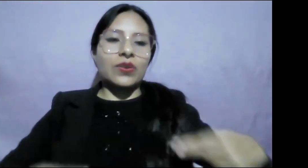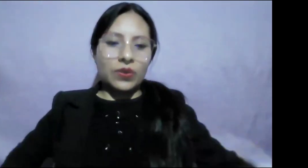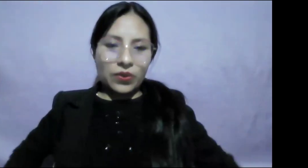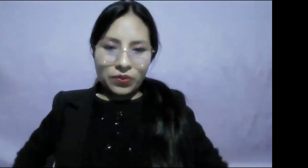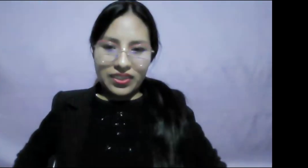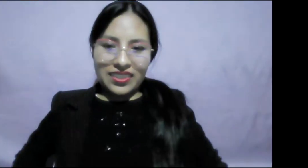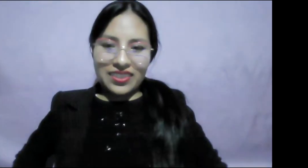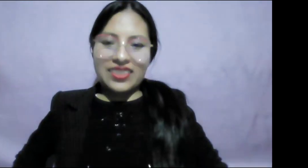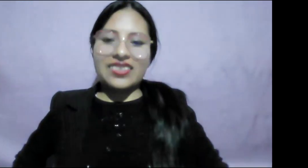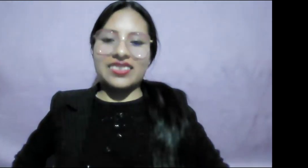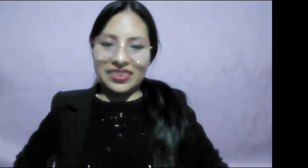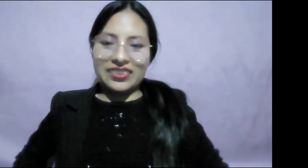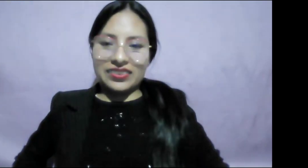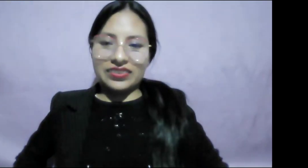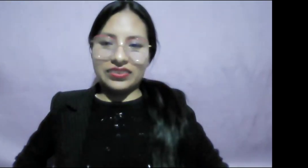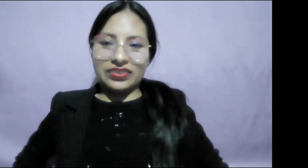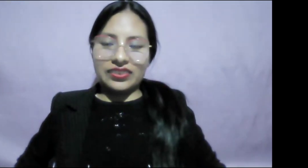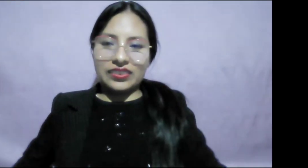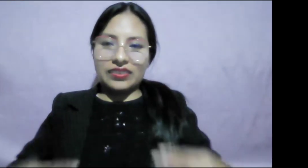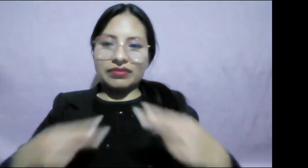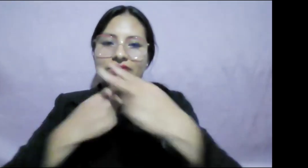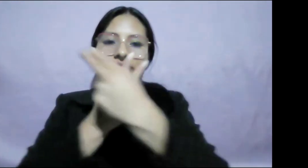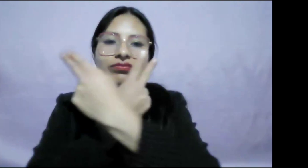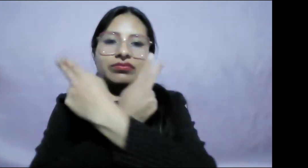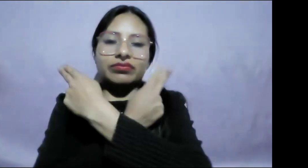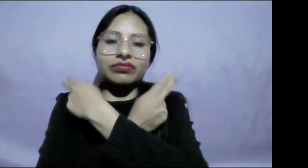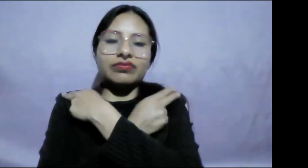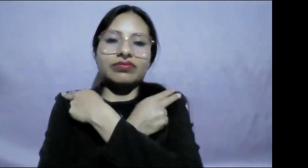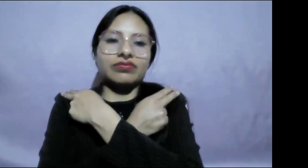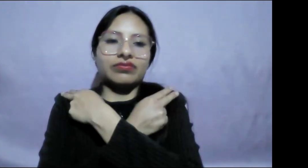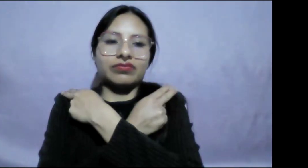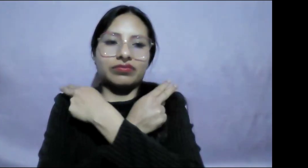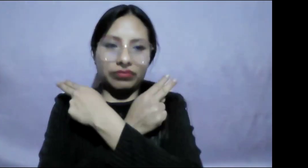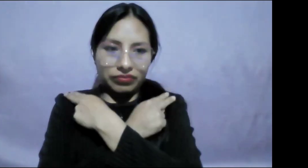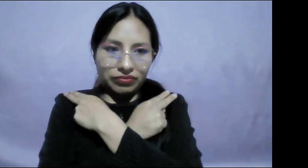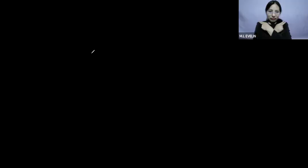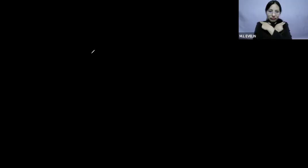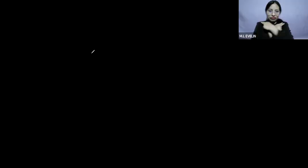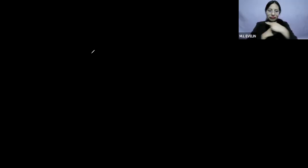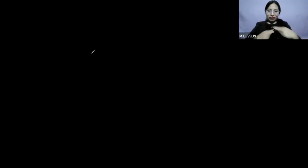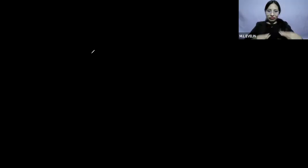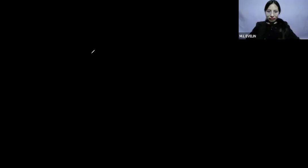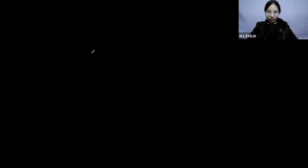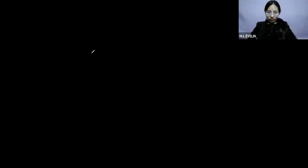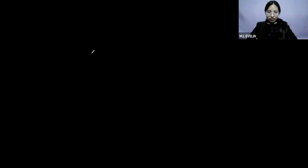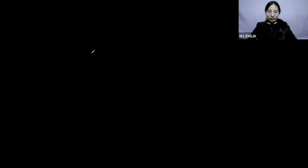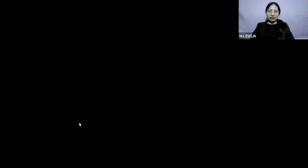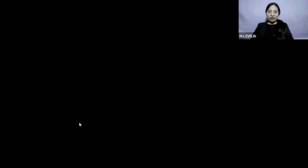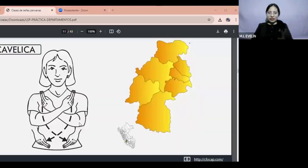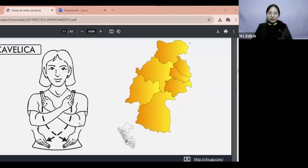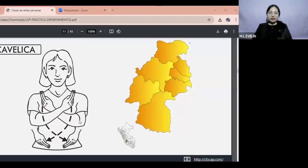puedas hacer No te preocupes Ahí ya te vi ya toda vendada pobre mano muy